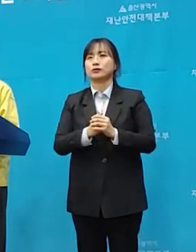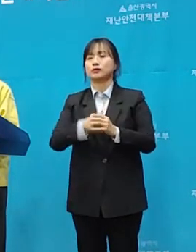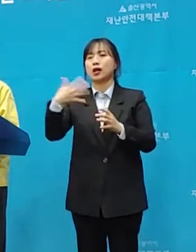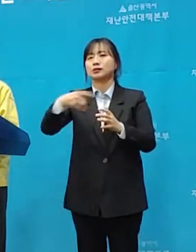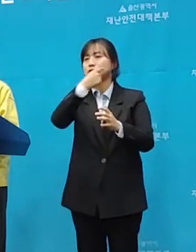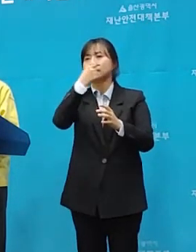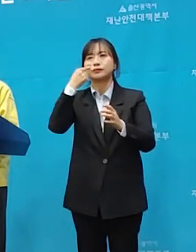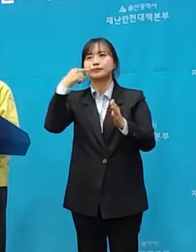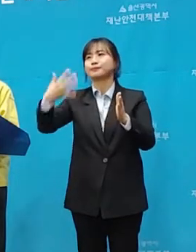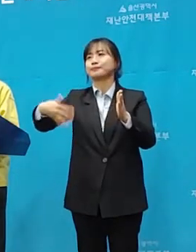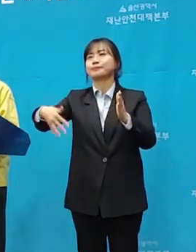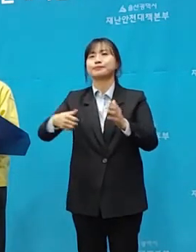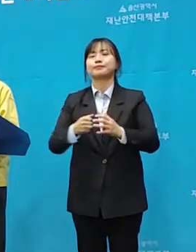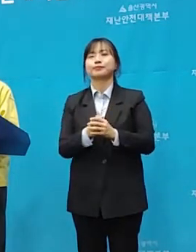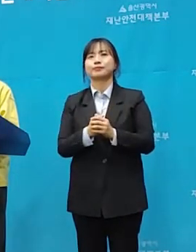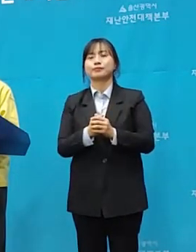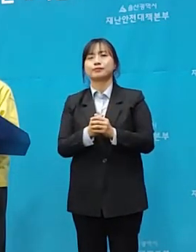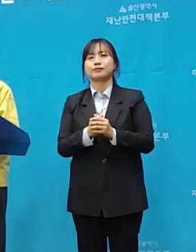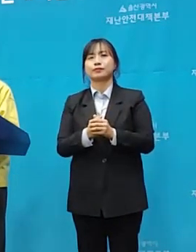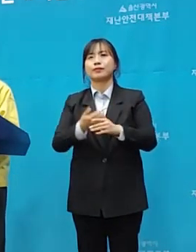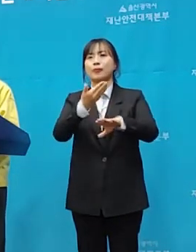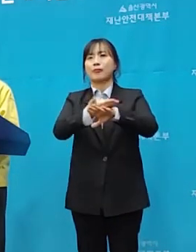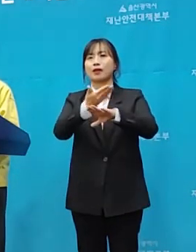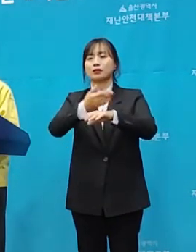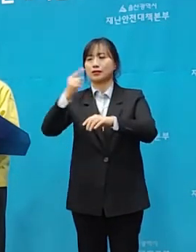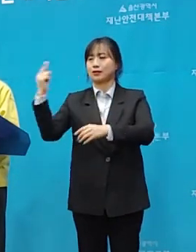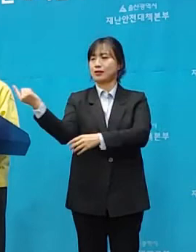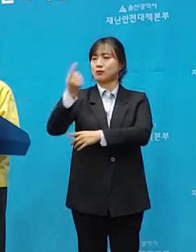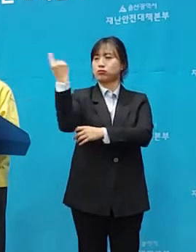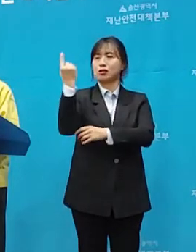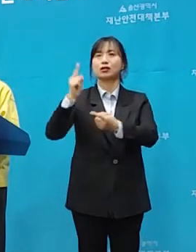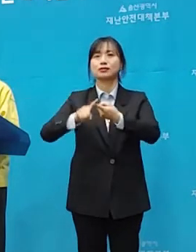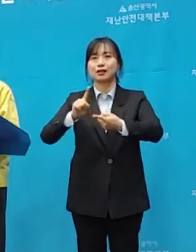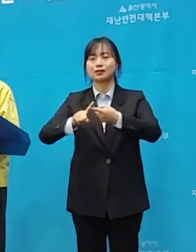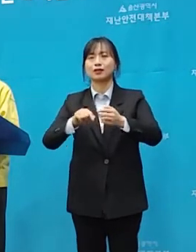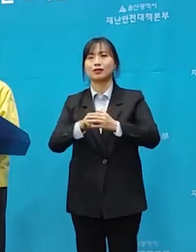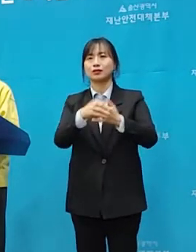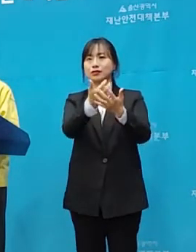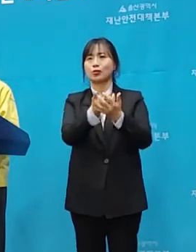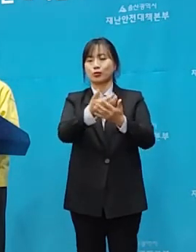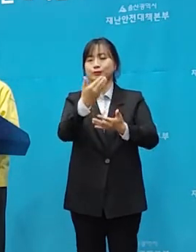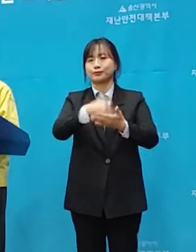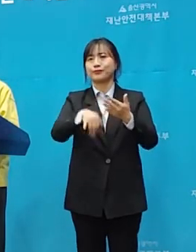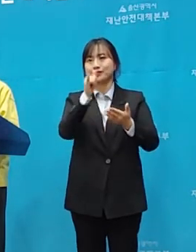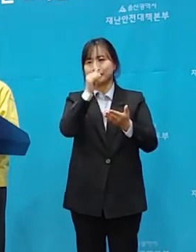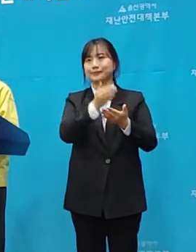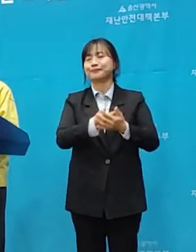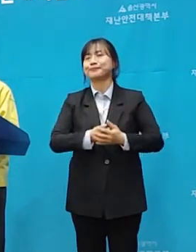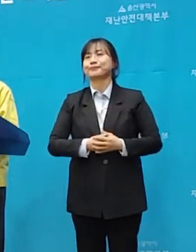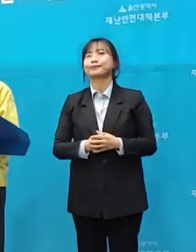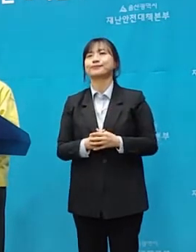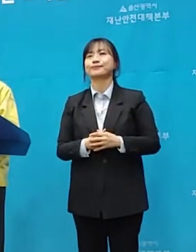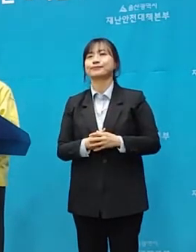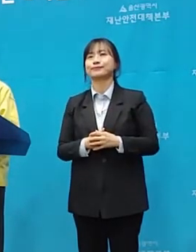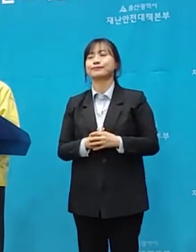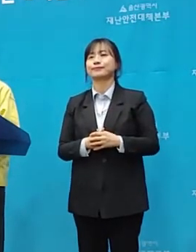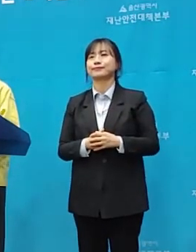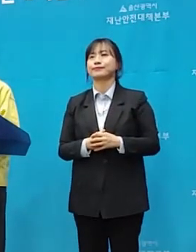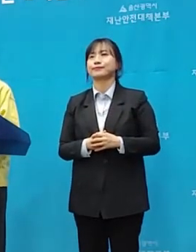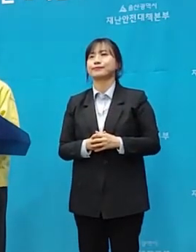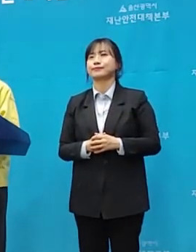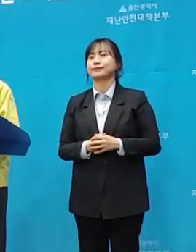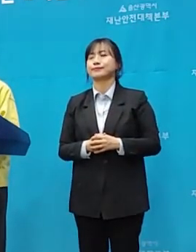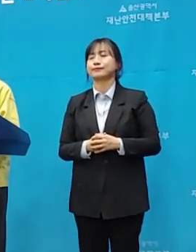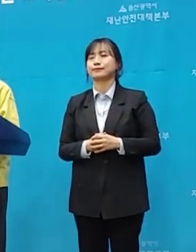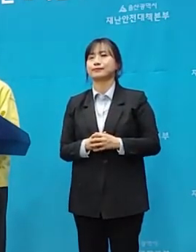확인을 못하고 있었습니다. 다른 뭐 헬기에 대한 그 재원들은 제가 자료를 받고 있습니다. 예, 다른 질의 있으신